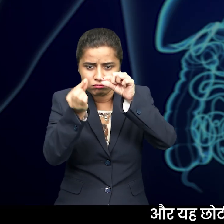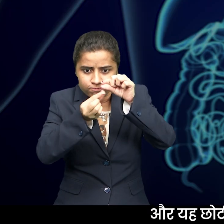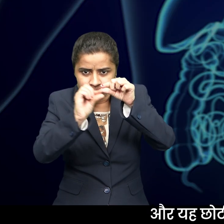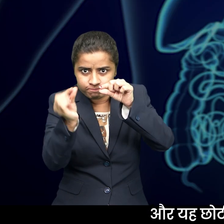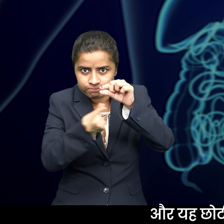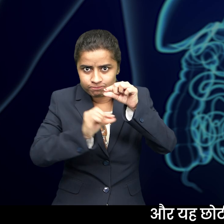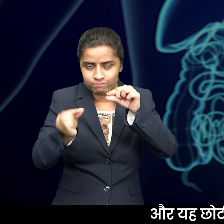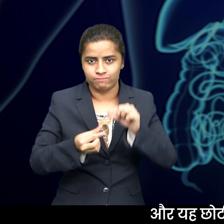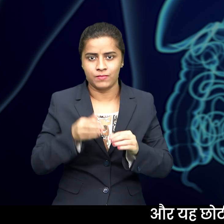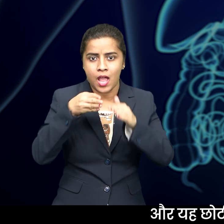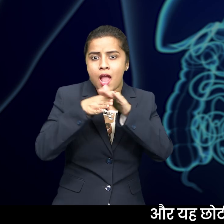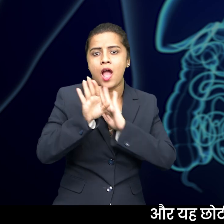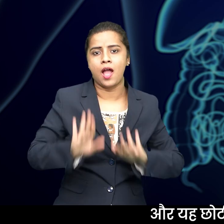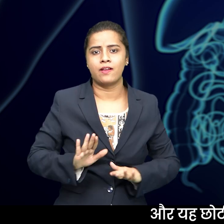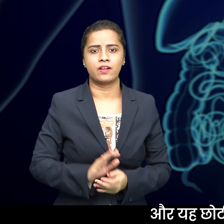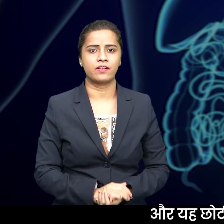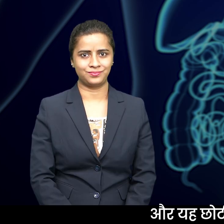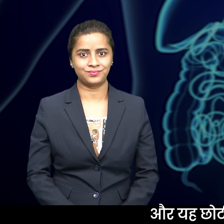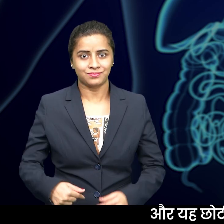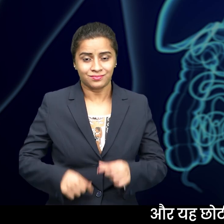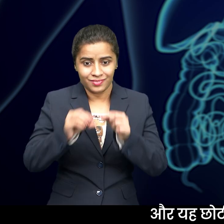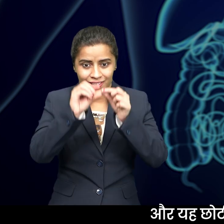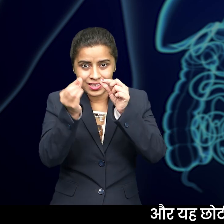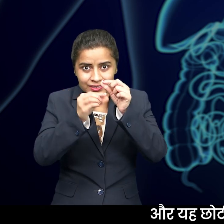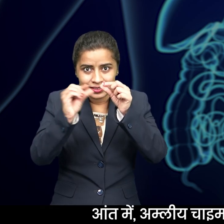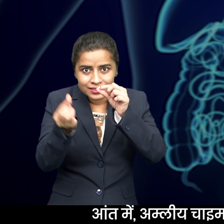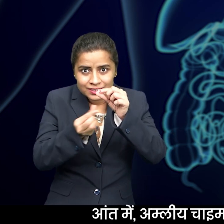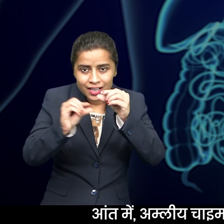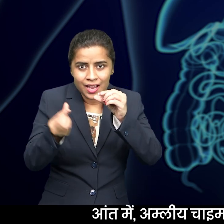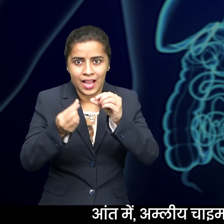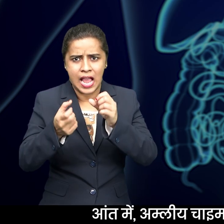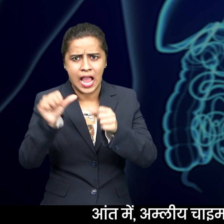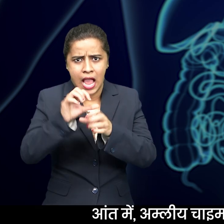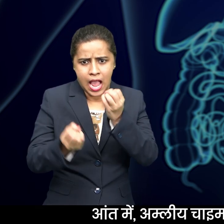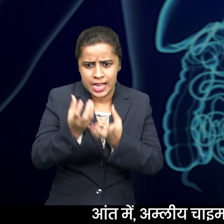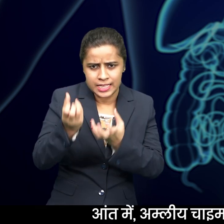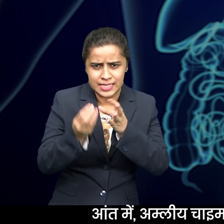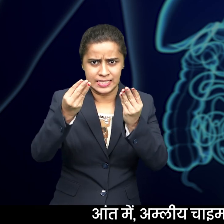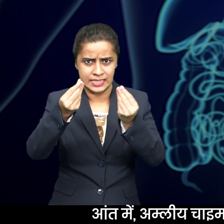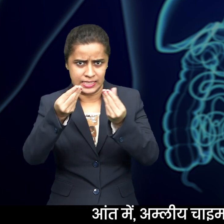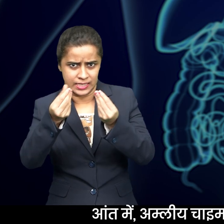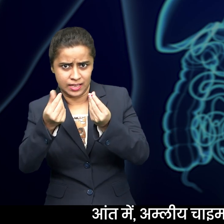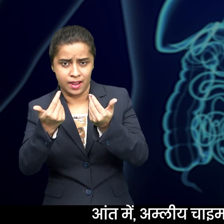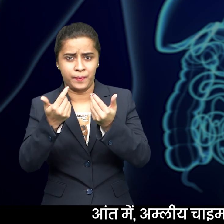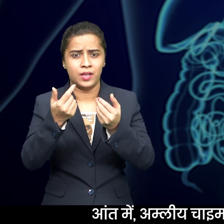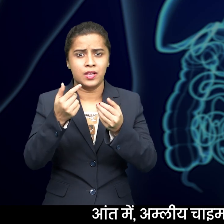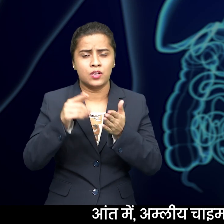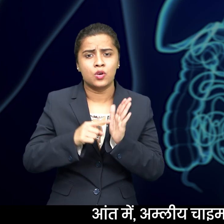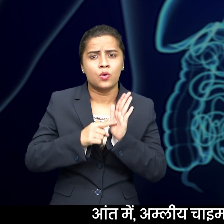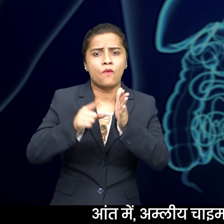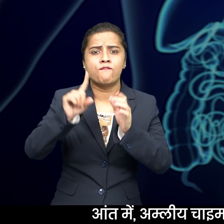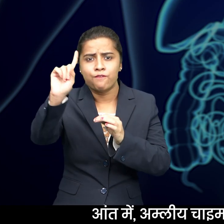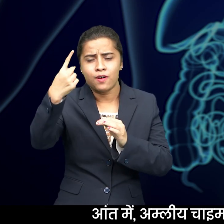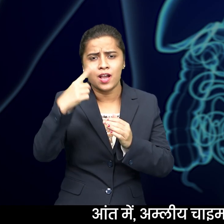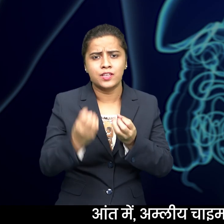और यह छोटी आंत में प्रवेश करता है। आंत में अम्लीय चाइम सेक्रीटिन